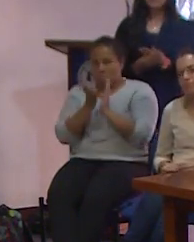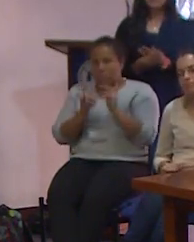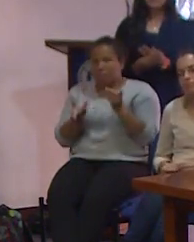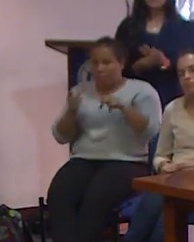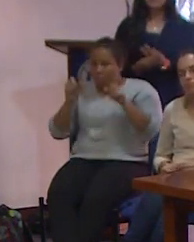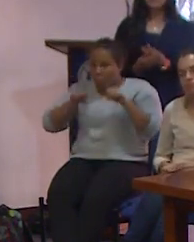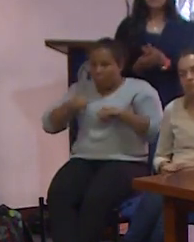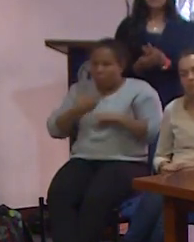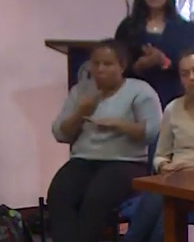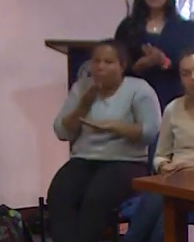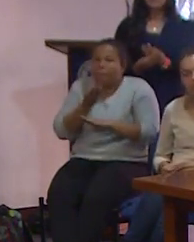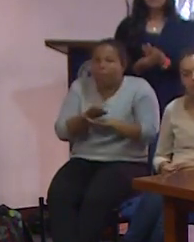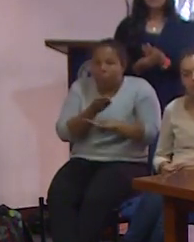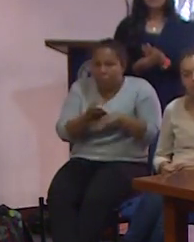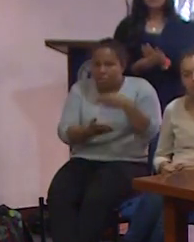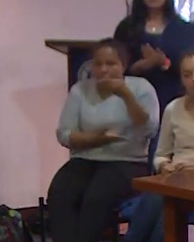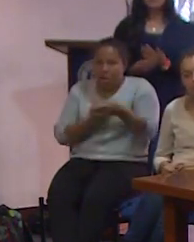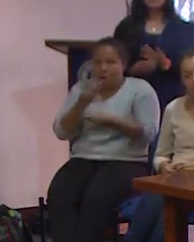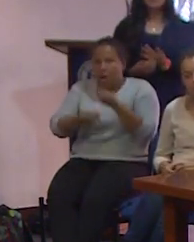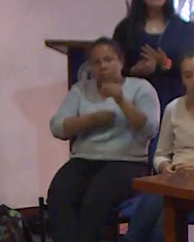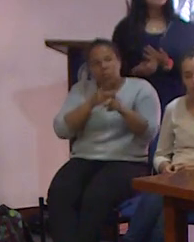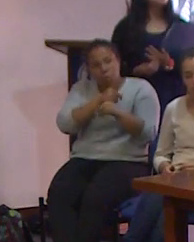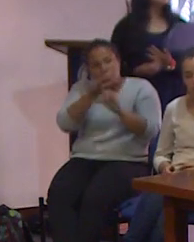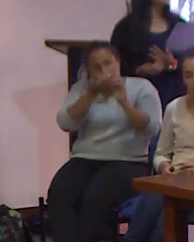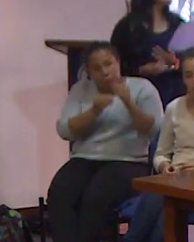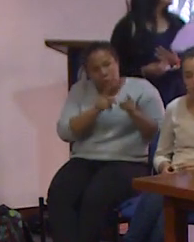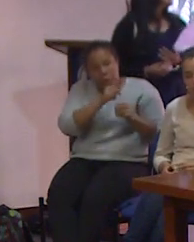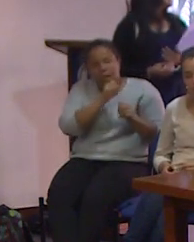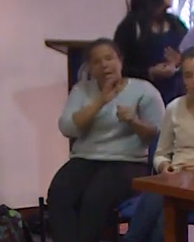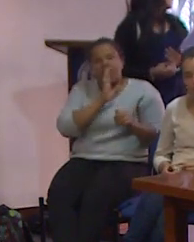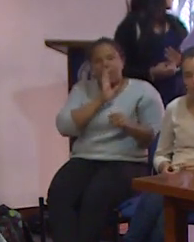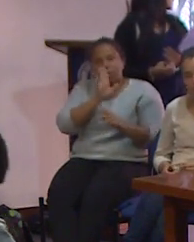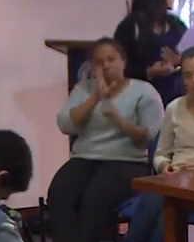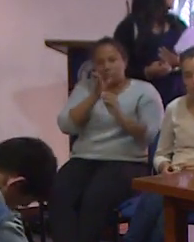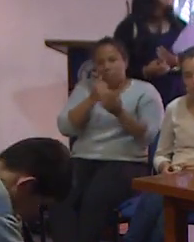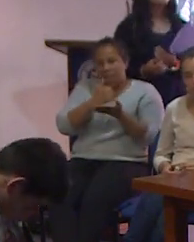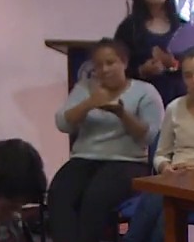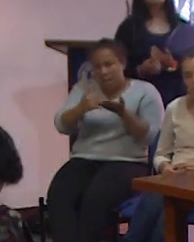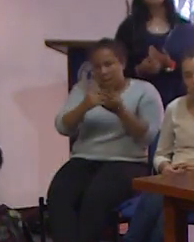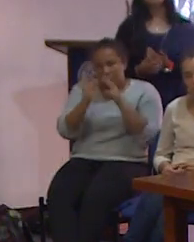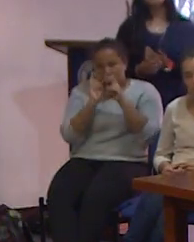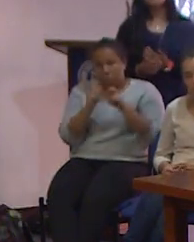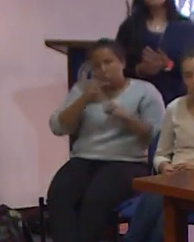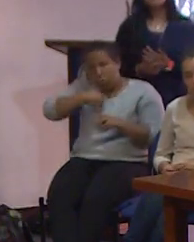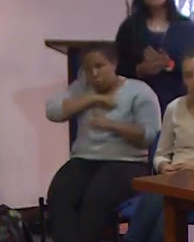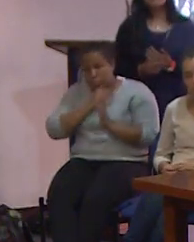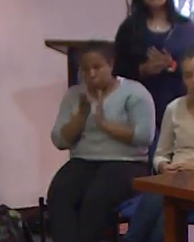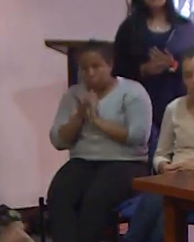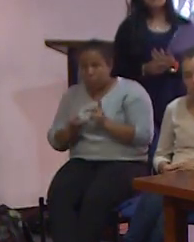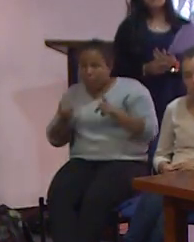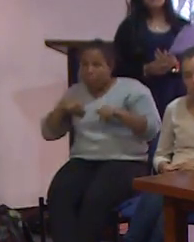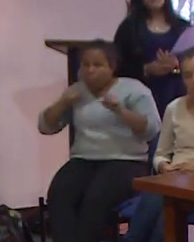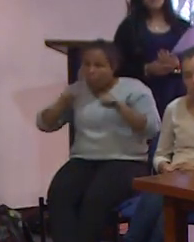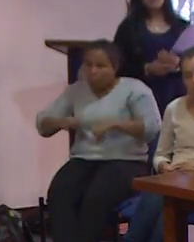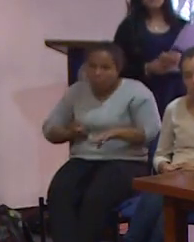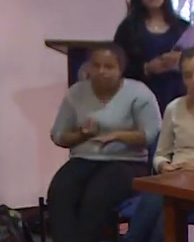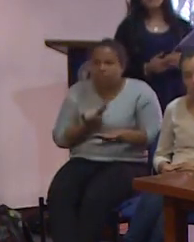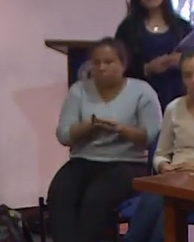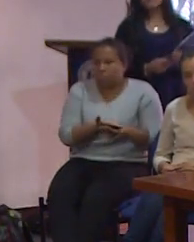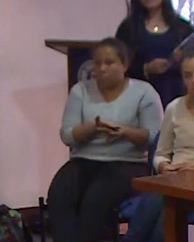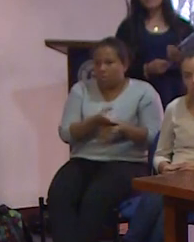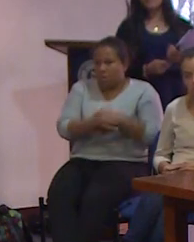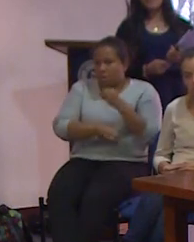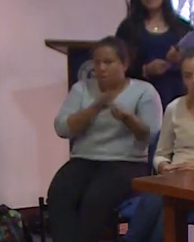también mucha a la dinámica que tenga cada línea. Es decir, no creo que las líneas